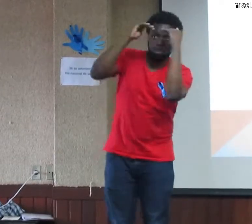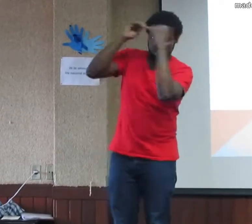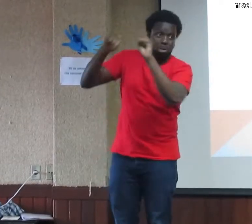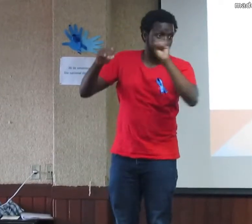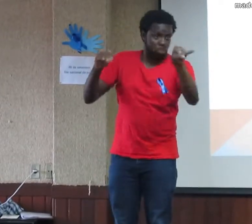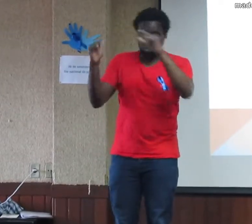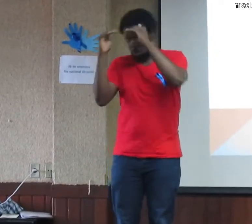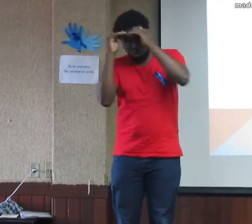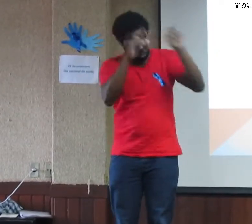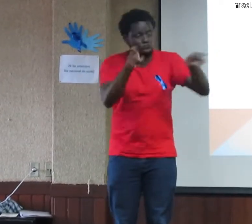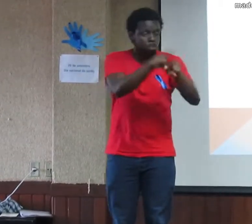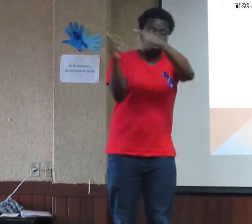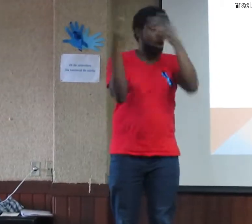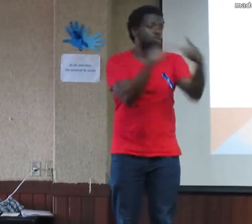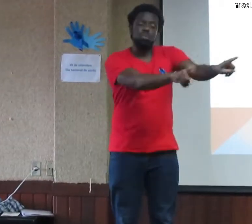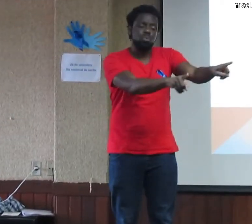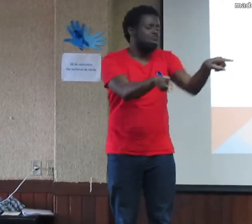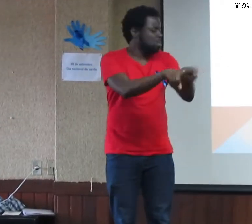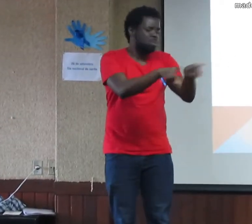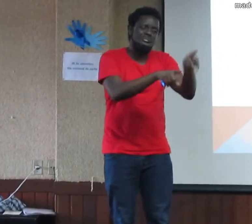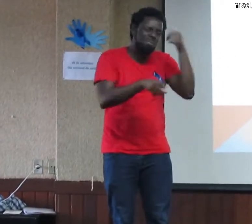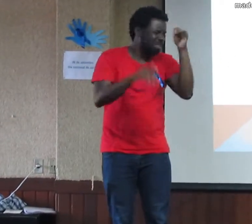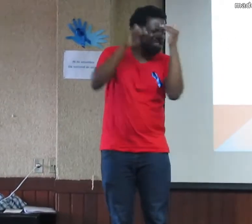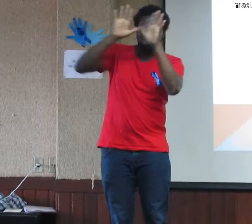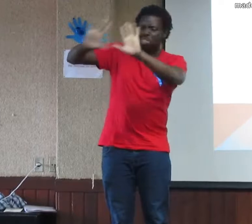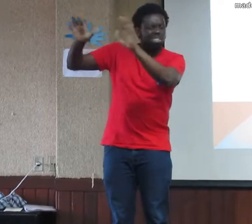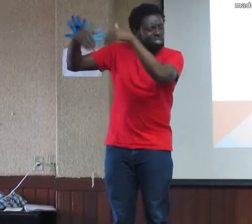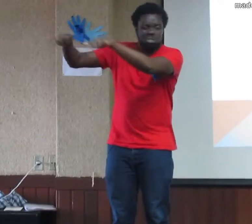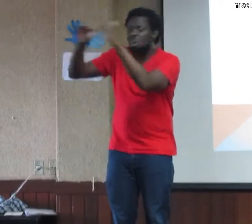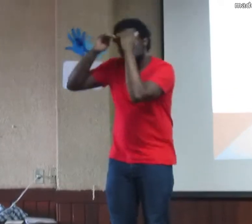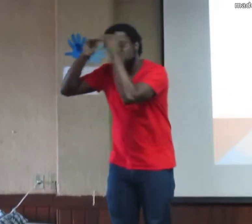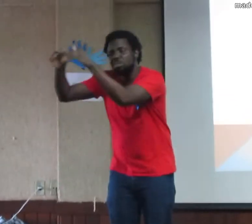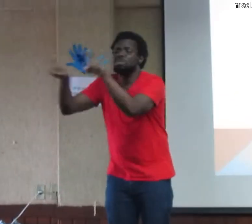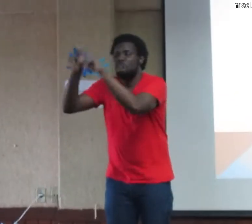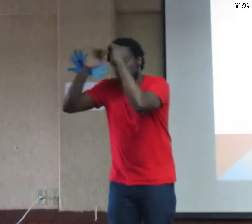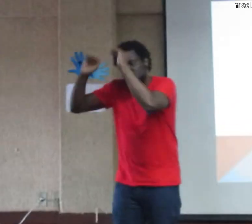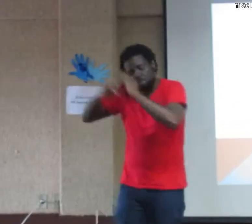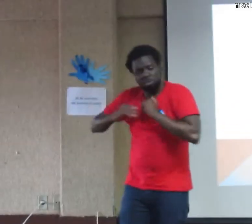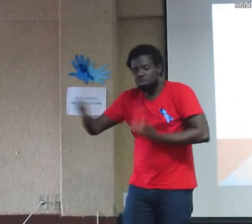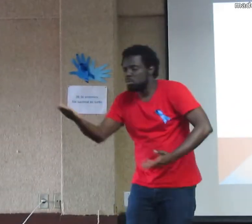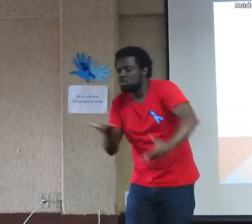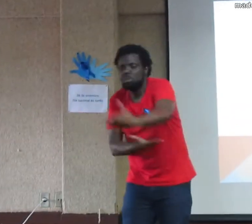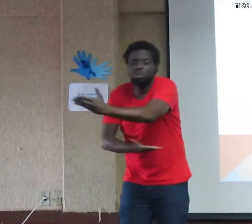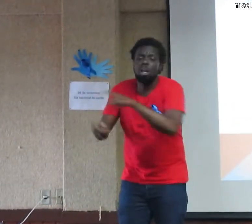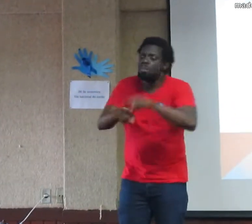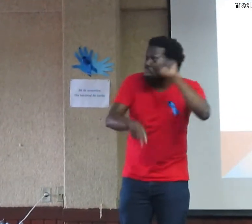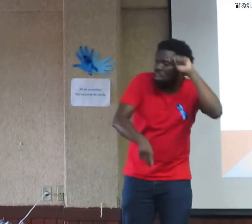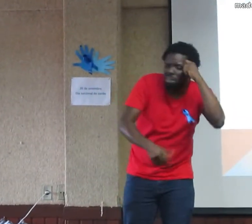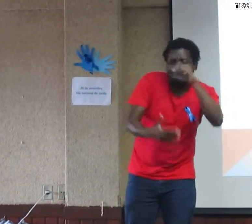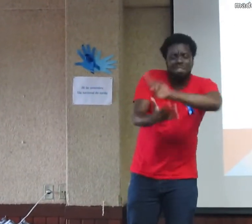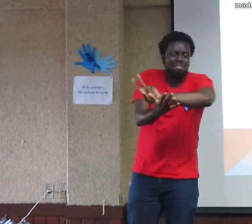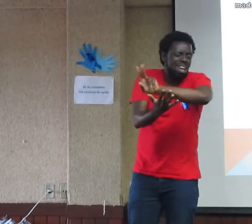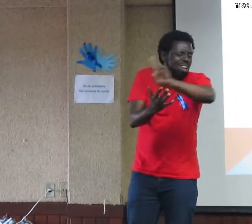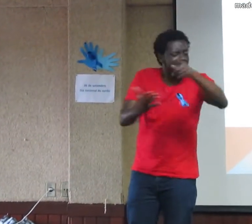como o ouvinte se comunica através da língua portuguesa, os surdos se comunicam através da língua de sinais. E são ambos que devem ter respeito uns